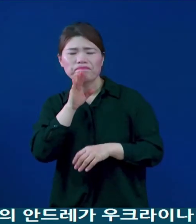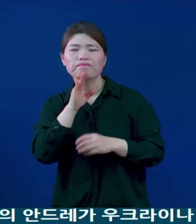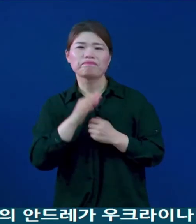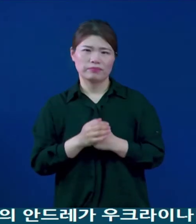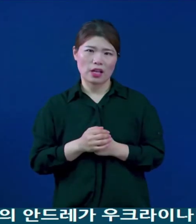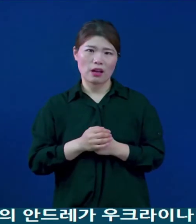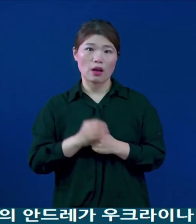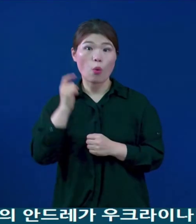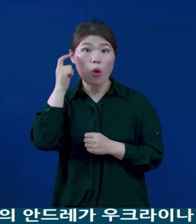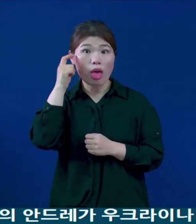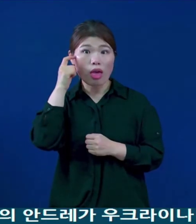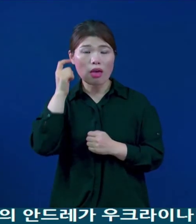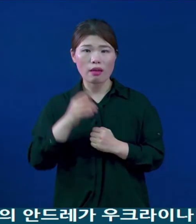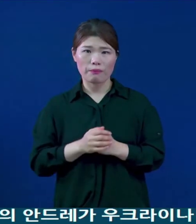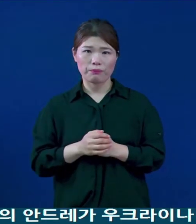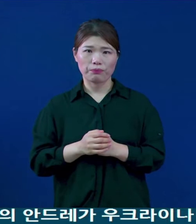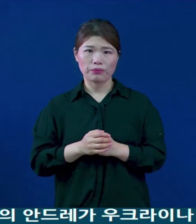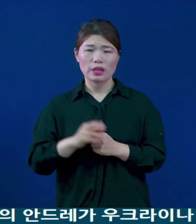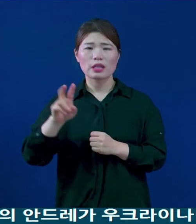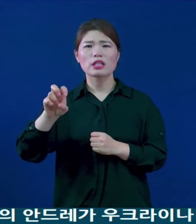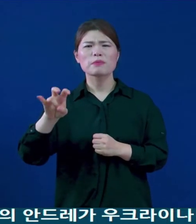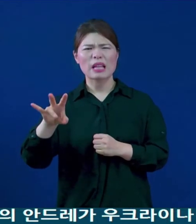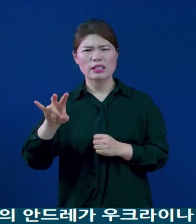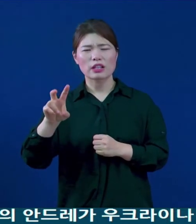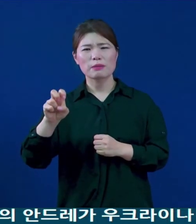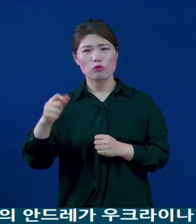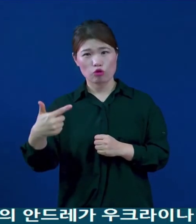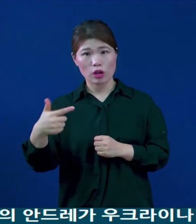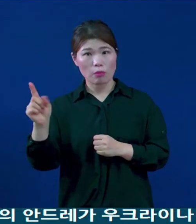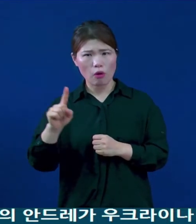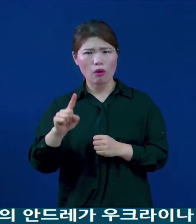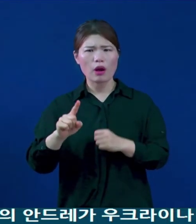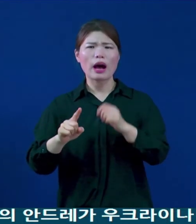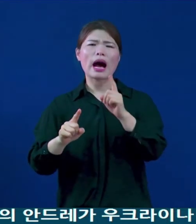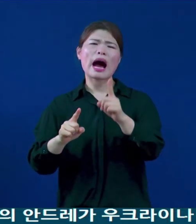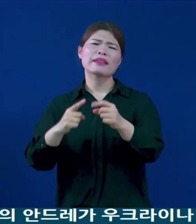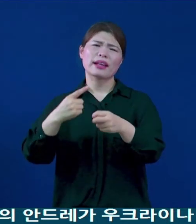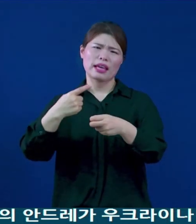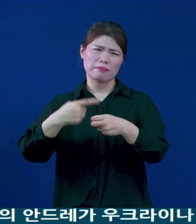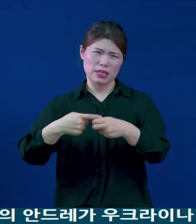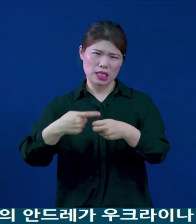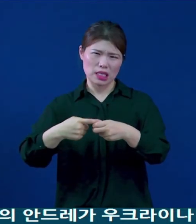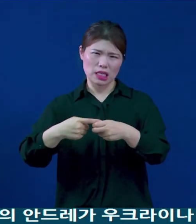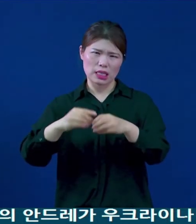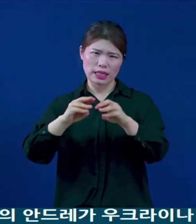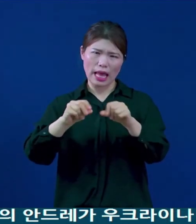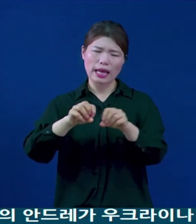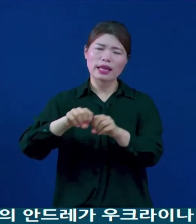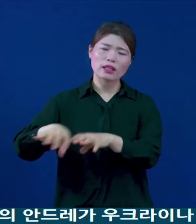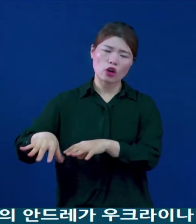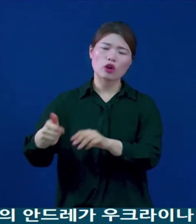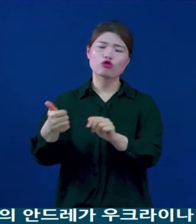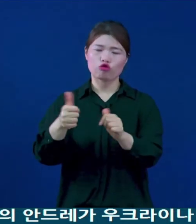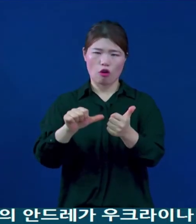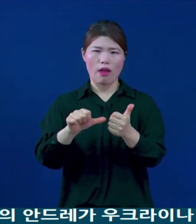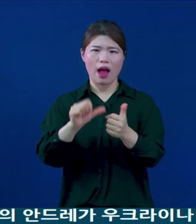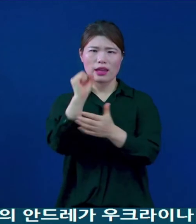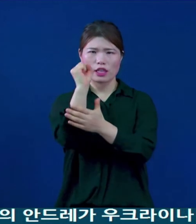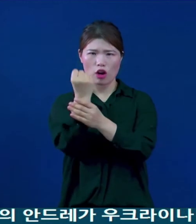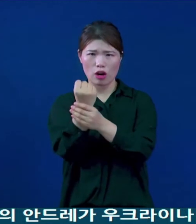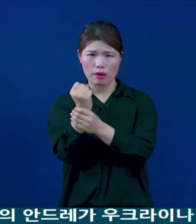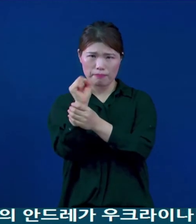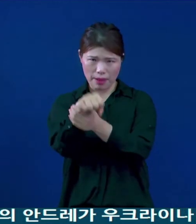그랬을까요? 24절 26절, 한 알의 밀이 땅에 떨어져 죽어야 열매 맺고,